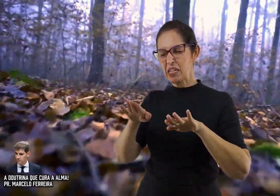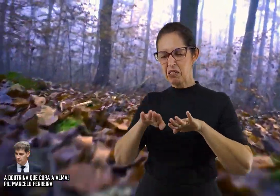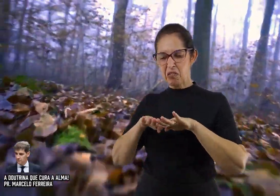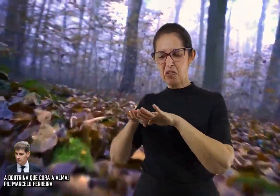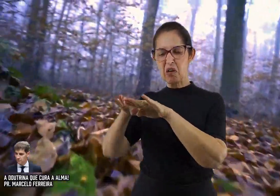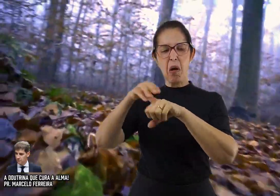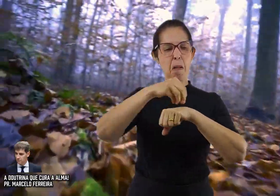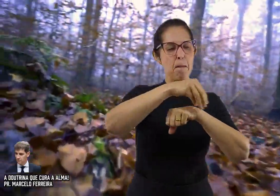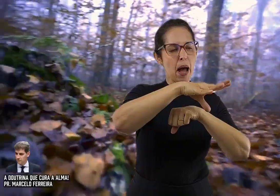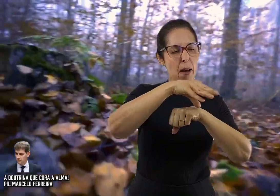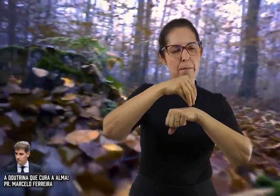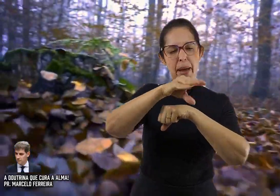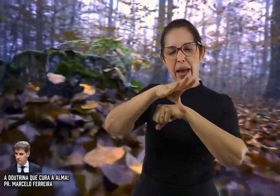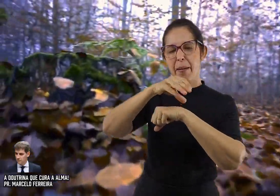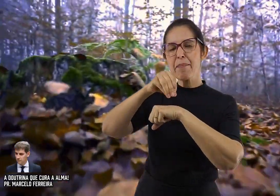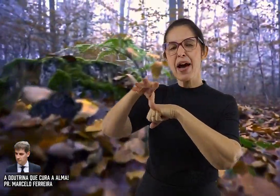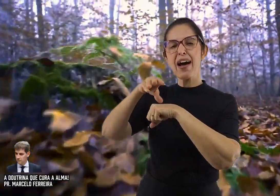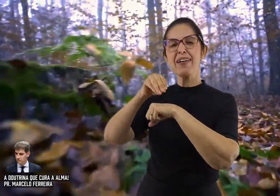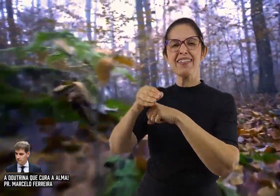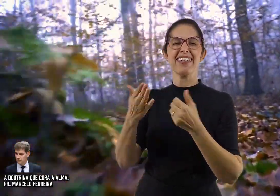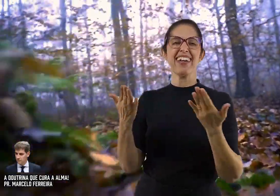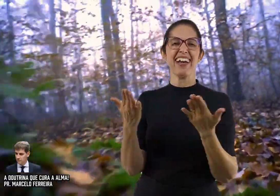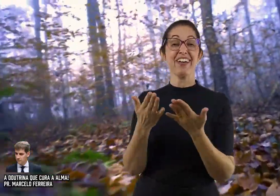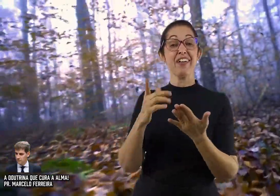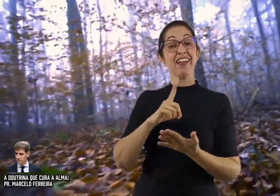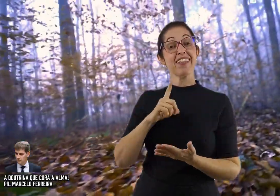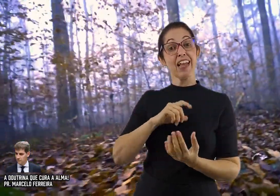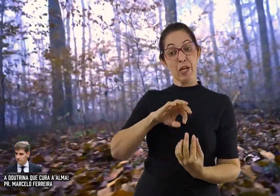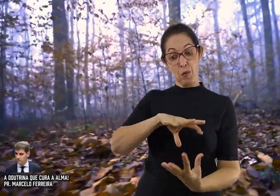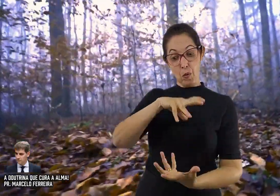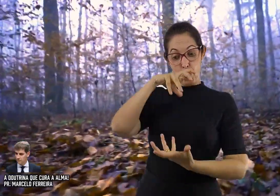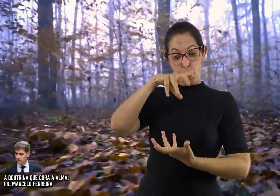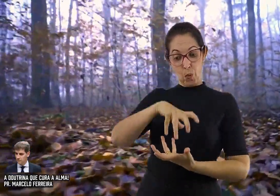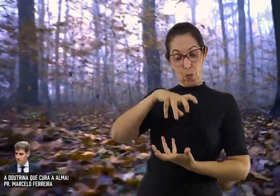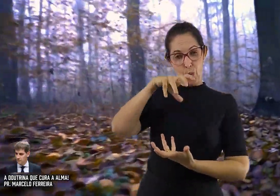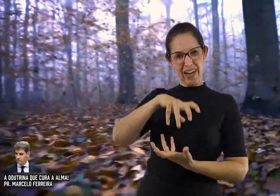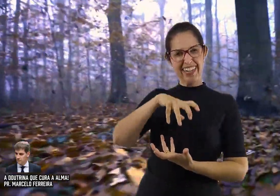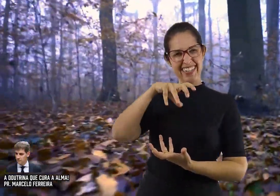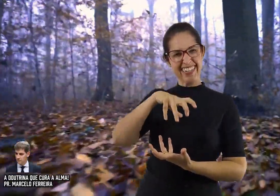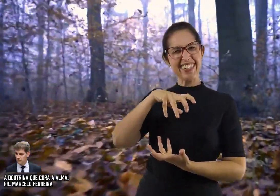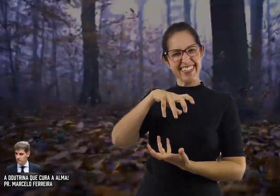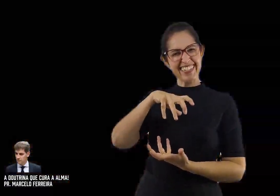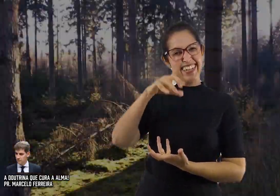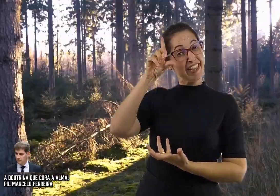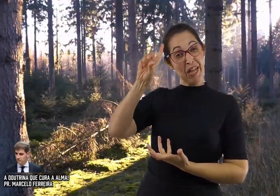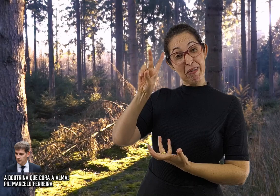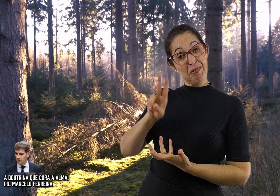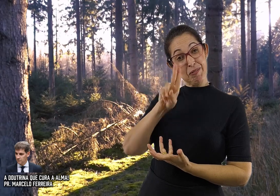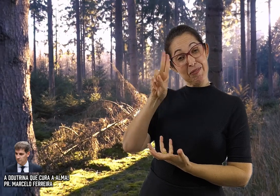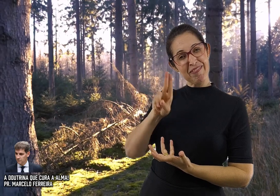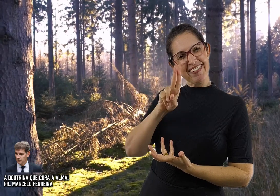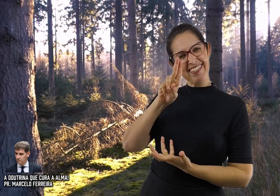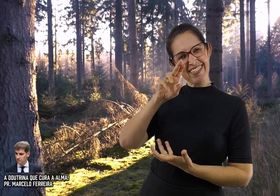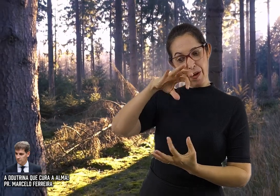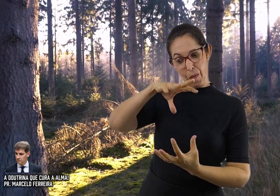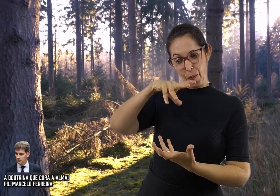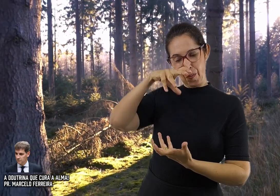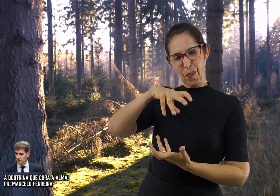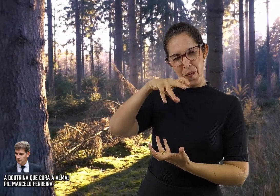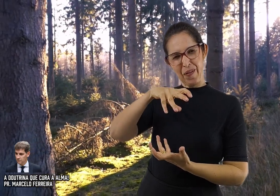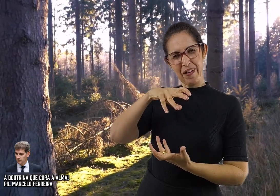e Deus continuou. Agora você tem o satélite. O satélite é uma ferramenta que Deus usou